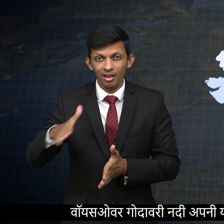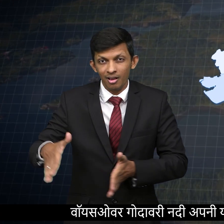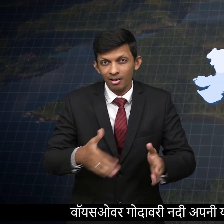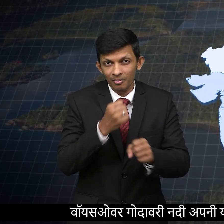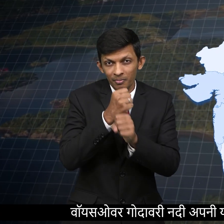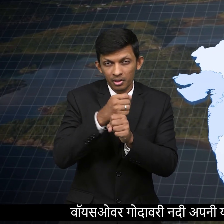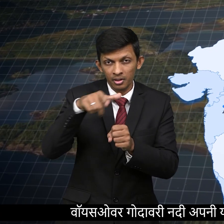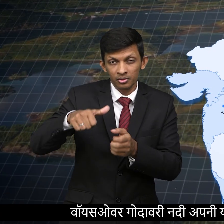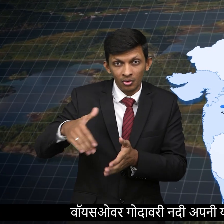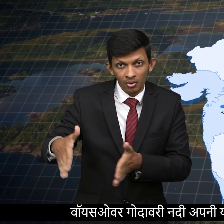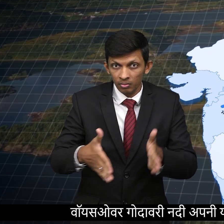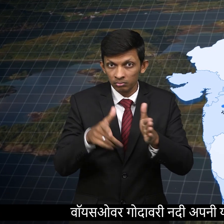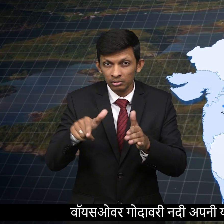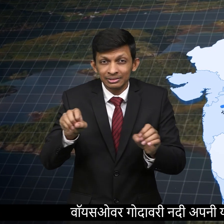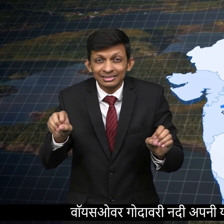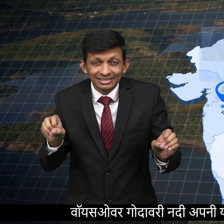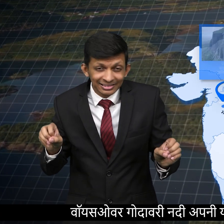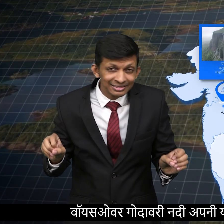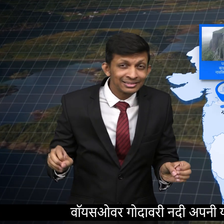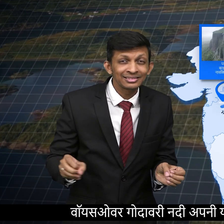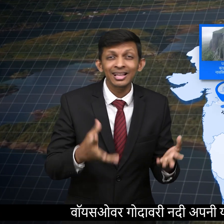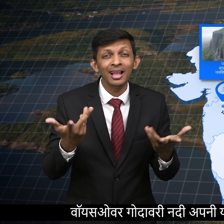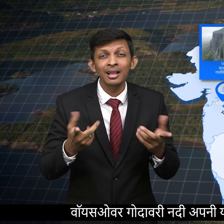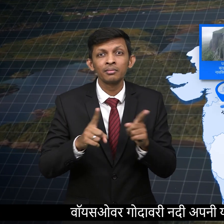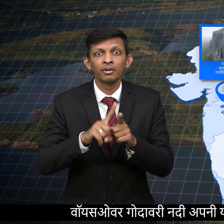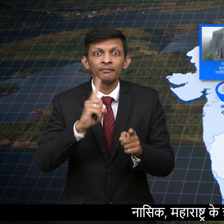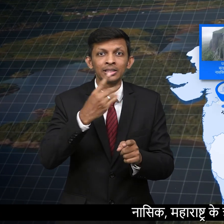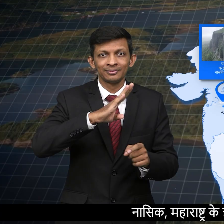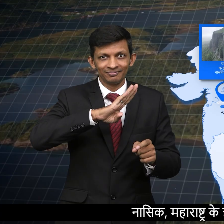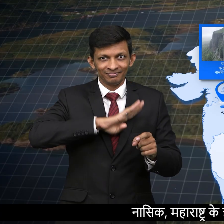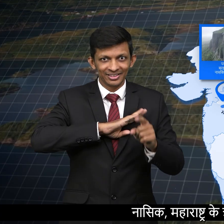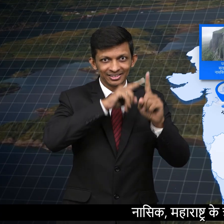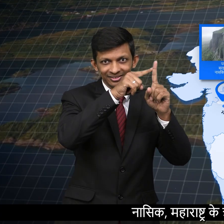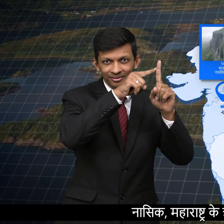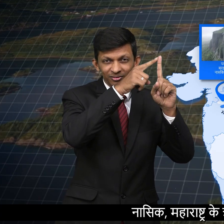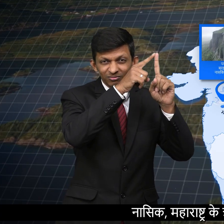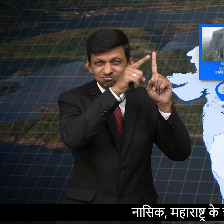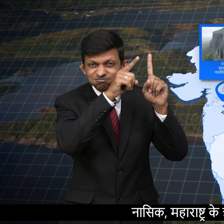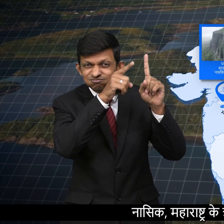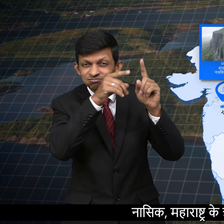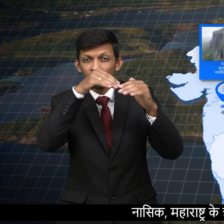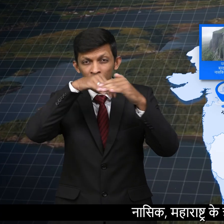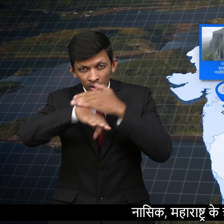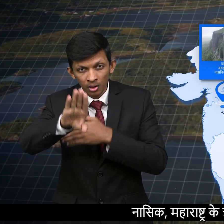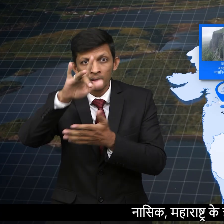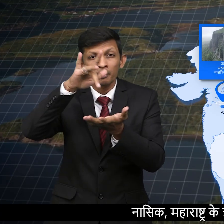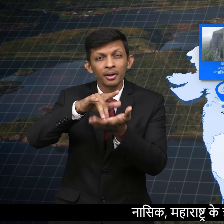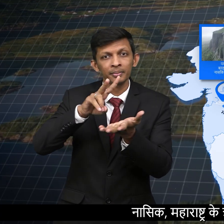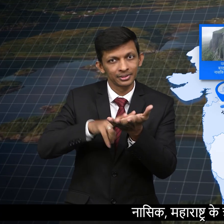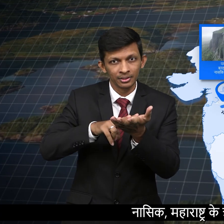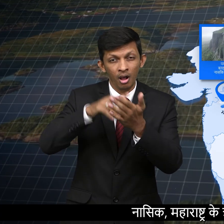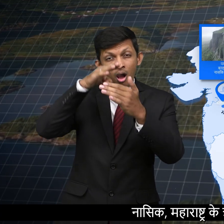गोदावरी नदी अपनी यात्रा पश्चिमी घाट की ब्रह्मागिरी पहाड़ियों में नासिक, महाराष्ट्र के त्र्यंबकेश्वर से शुरू करती है।